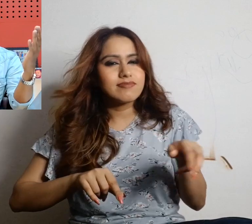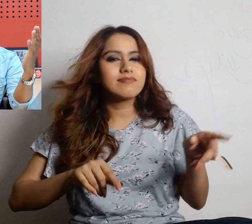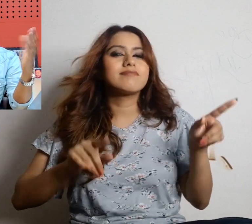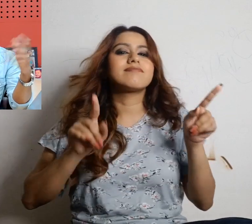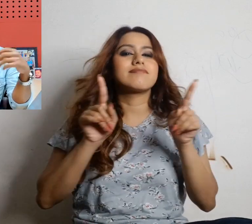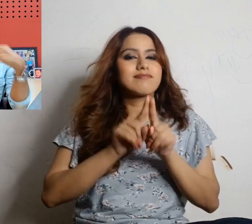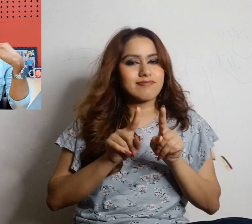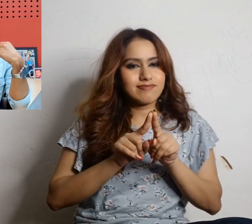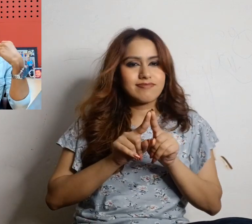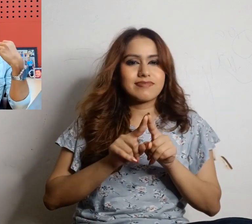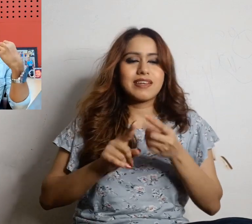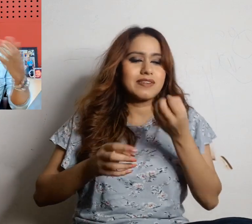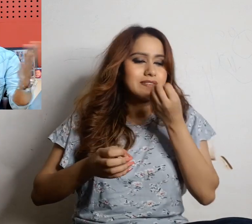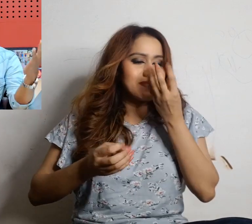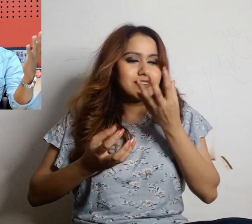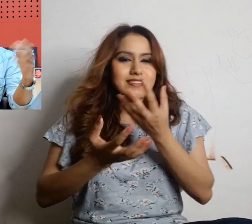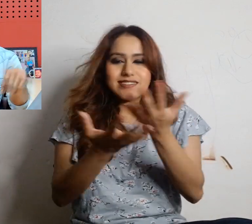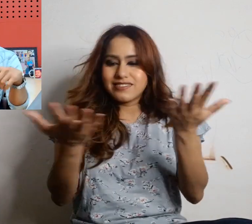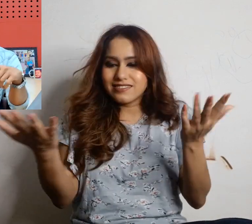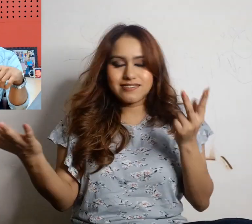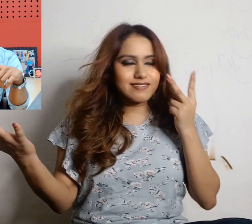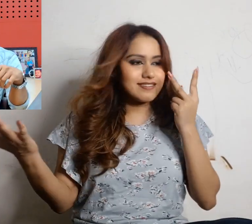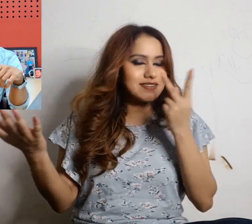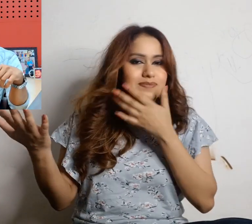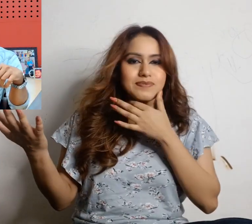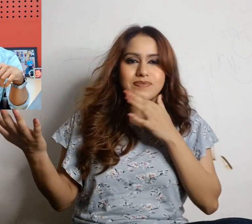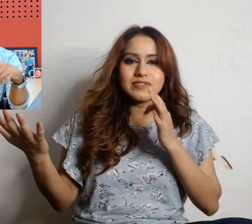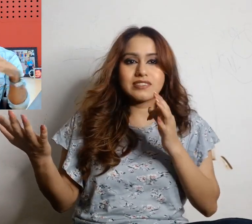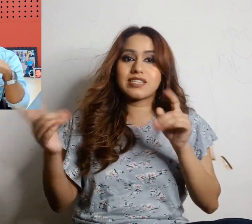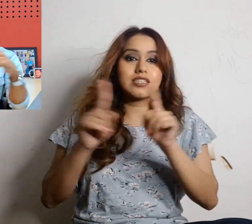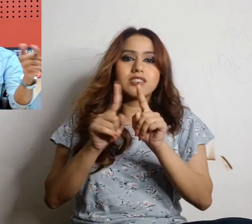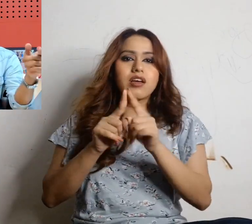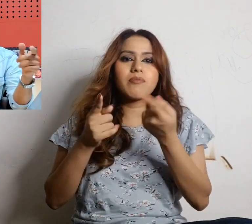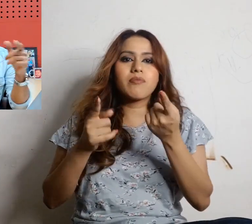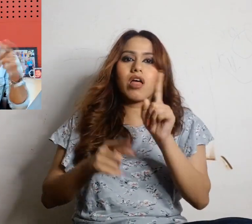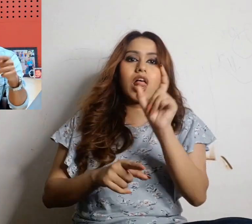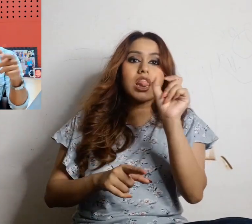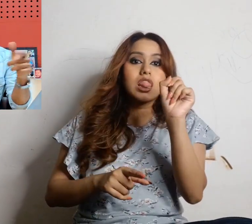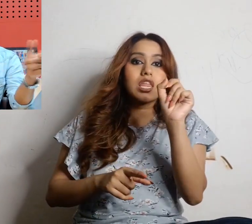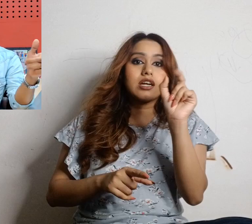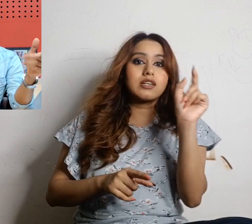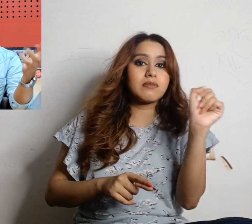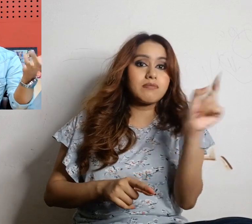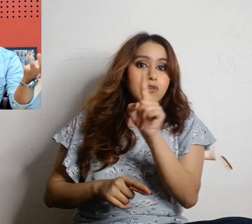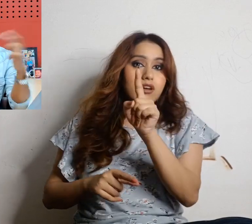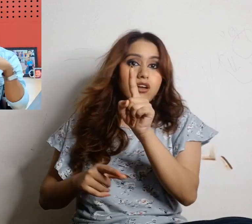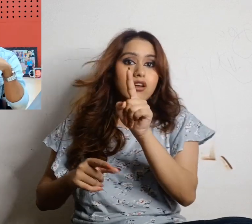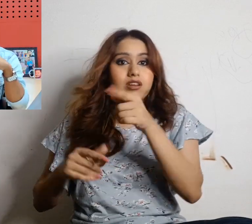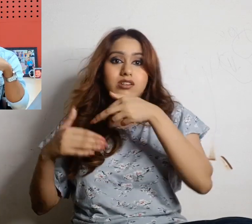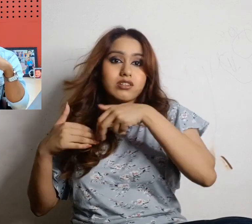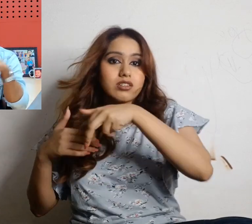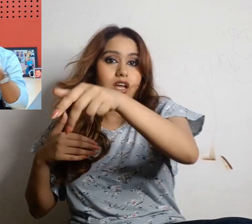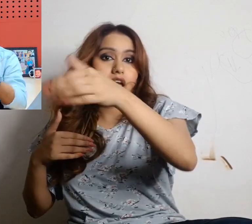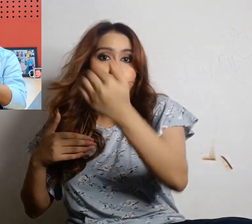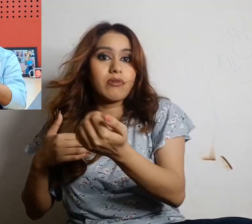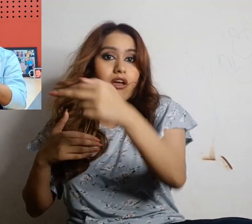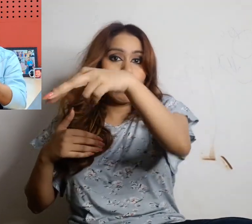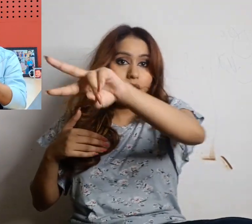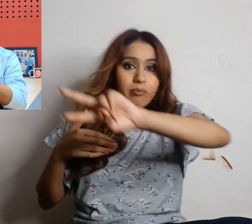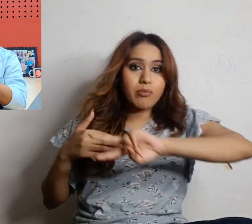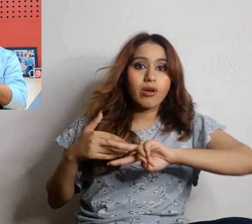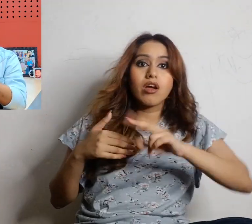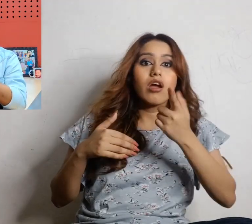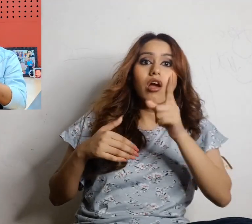बगीचा आया पहाड़ से उतरते वक्त, उसको भी एंजॉय किया। जब लड़का गया था तो 8-10 महीने लगे थे, लेकिन जब आया तो 1.5 साल लग